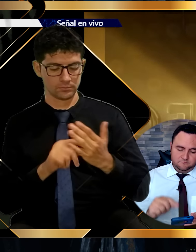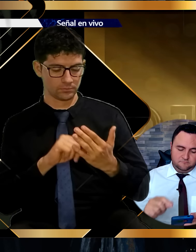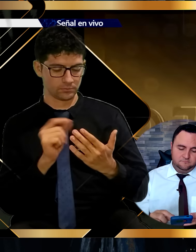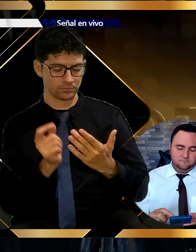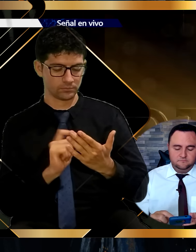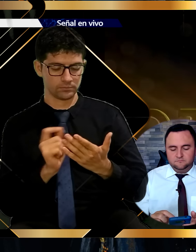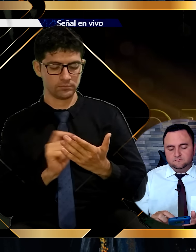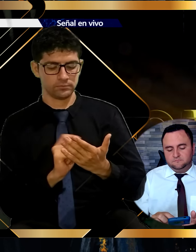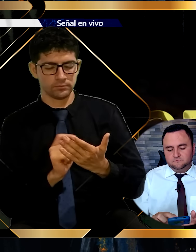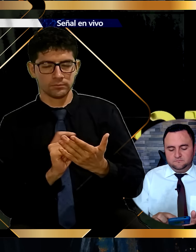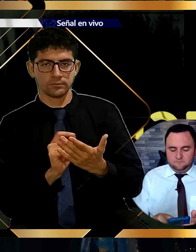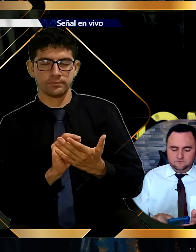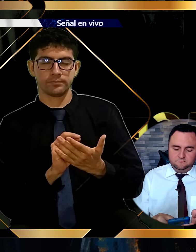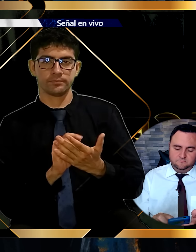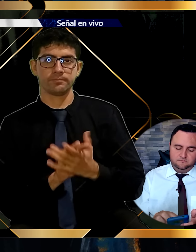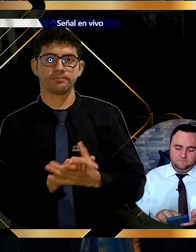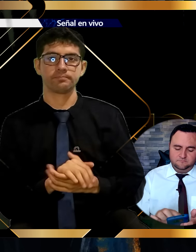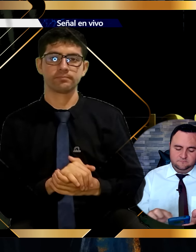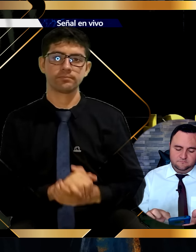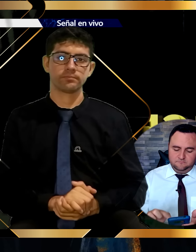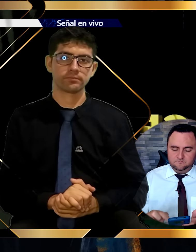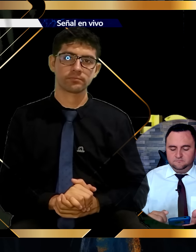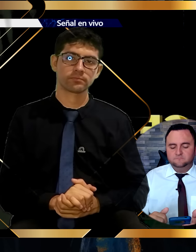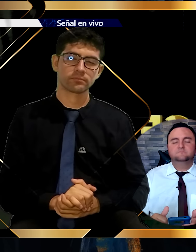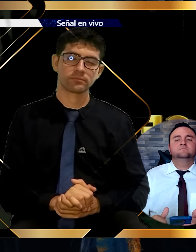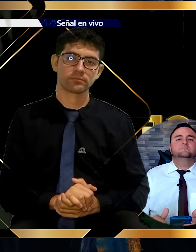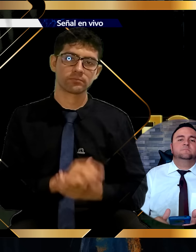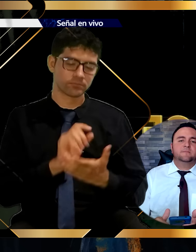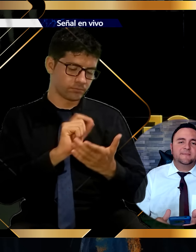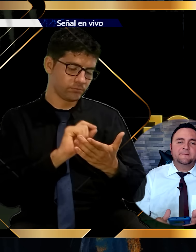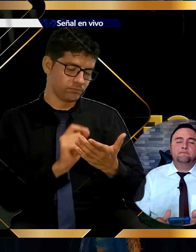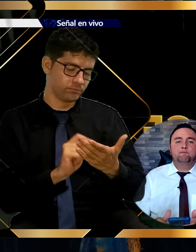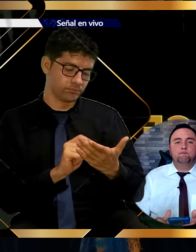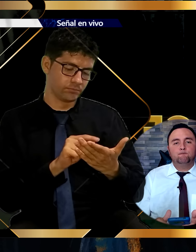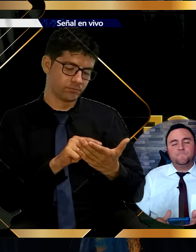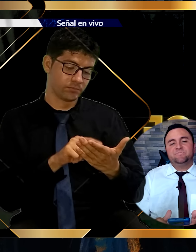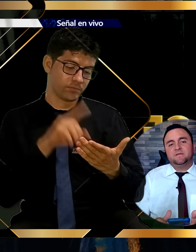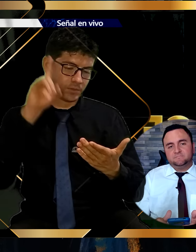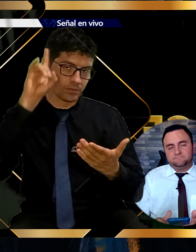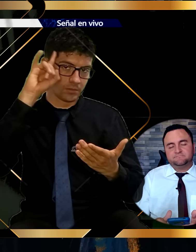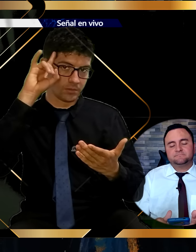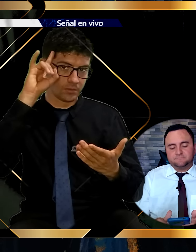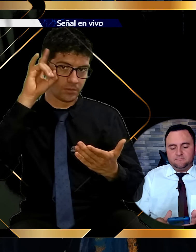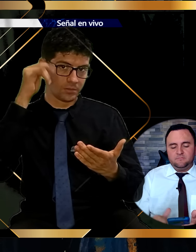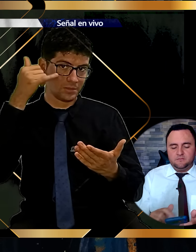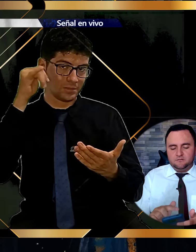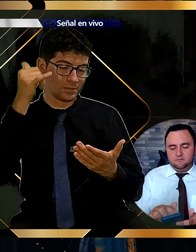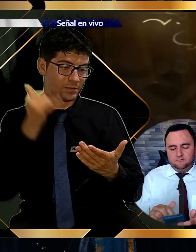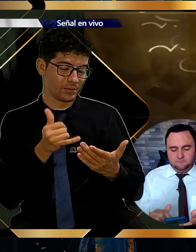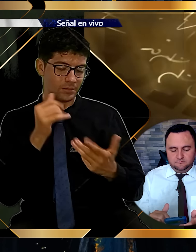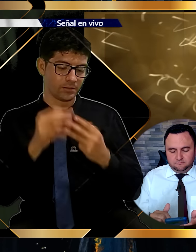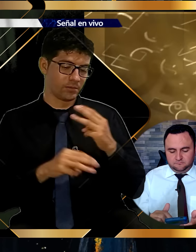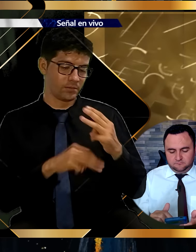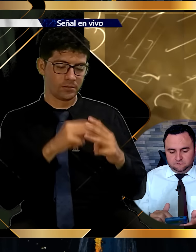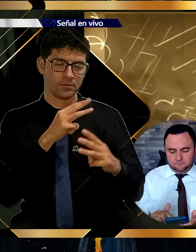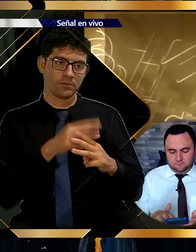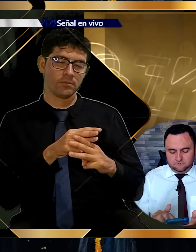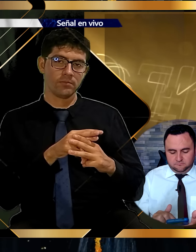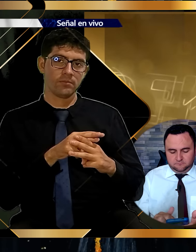No ayer, ni hoy, hace 2000 años. Digo, el anticristo ya está en el mundo.